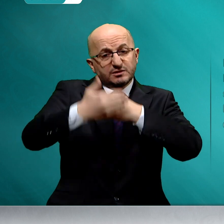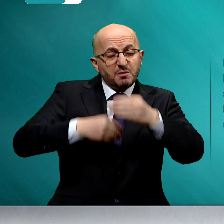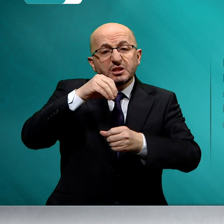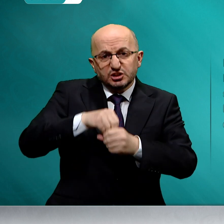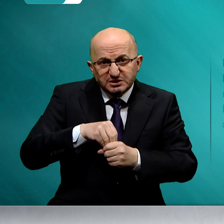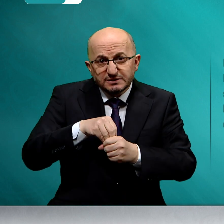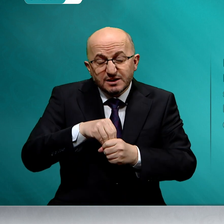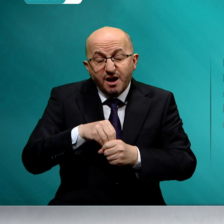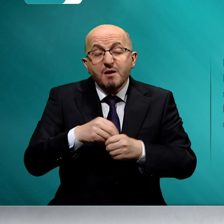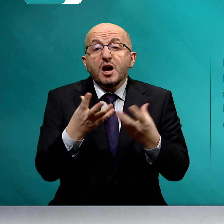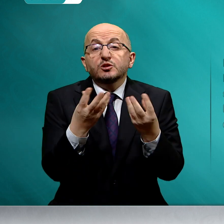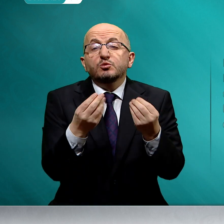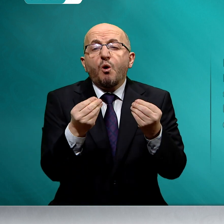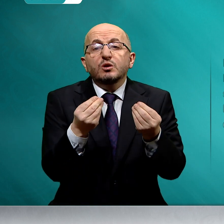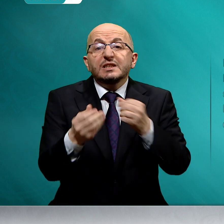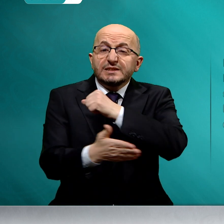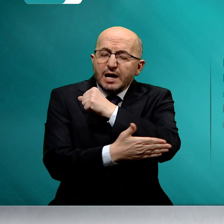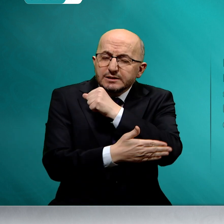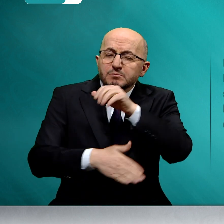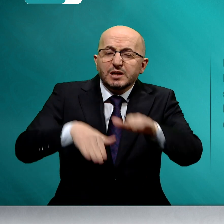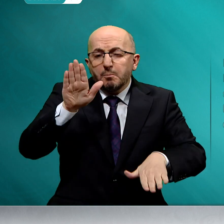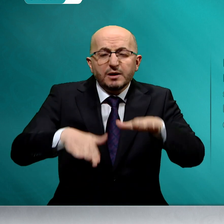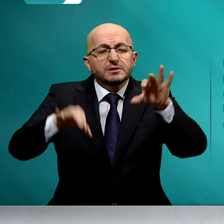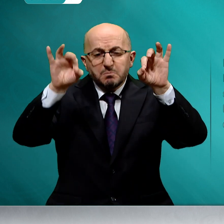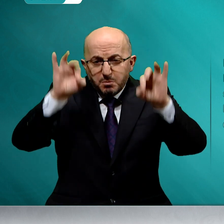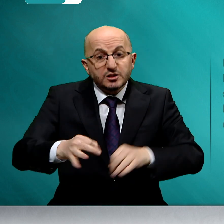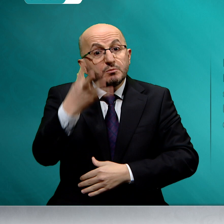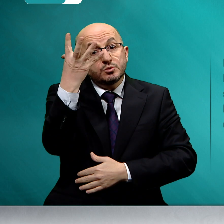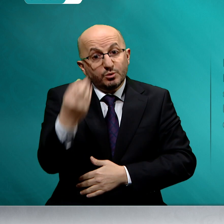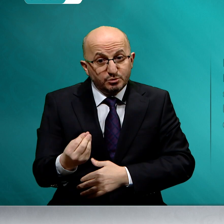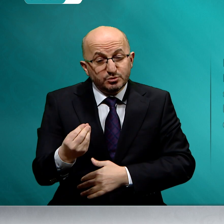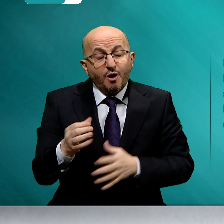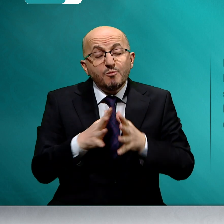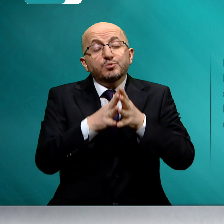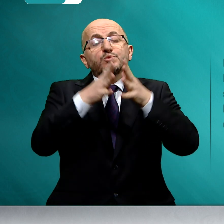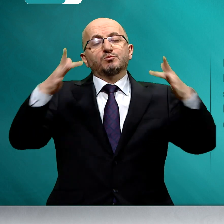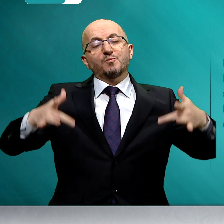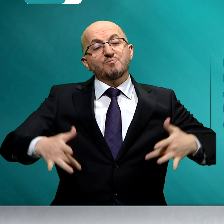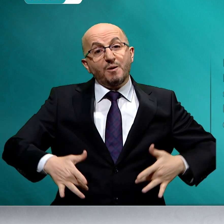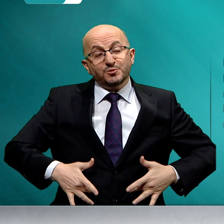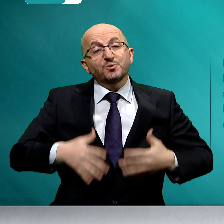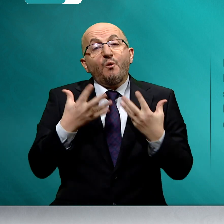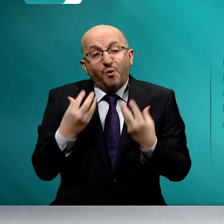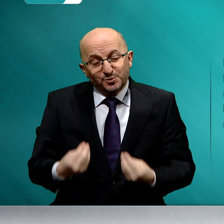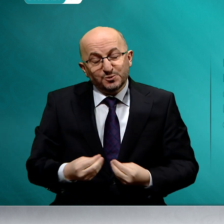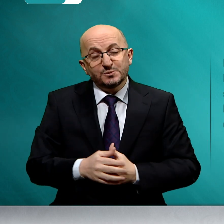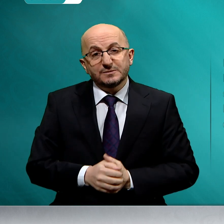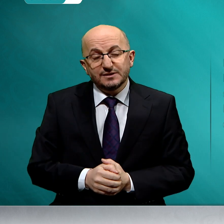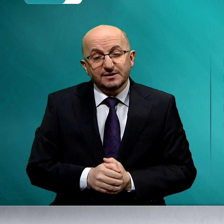sarmak için pek çok yardım kampanyasının başlamış olmasından büyük bir memnuniyet